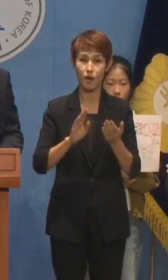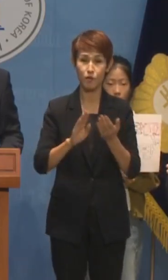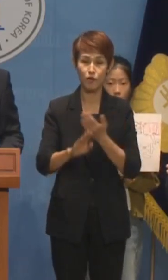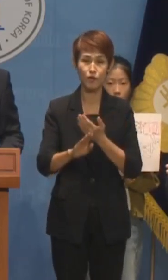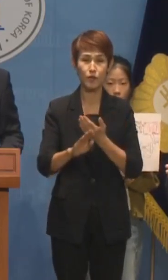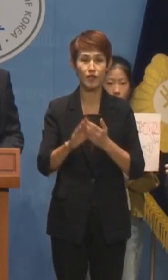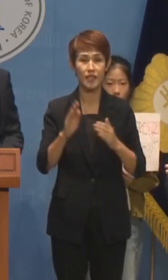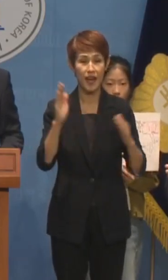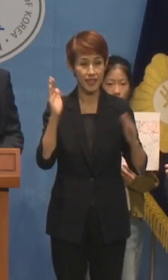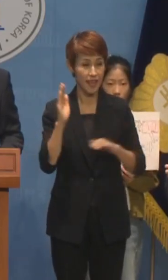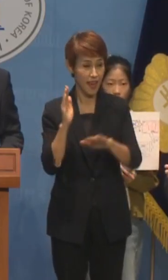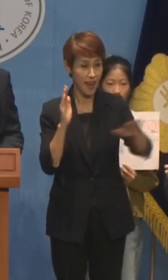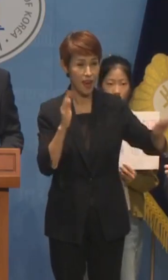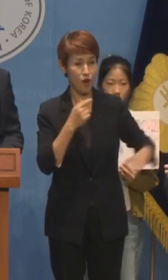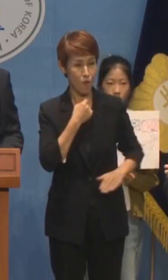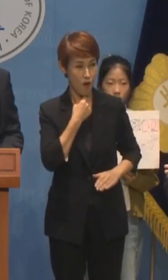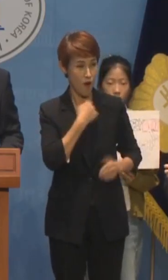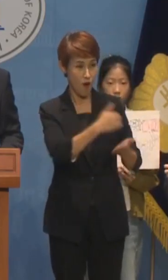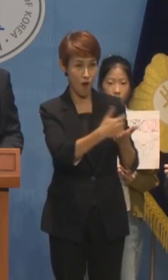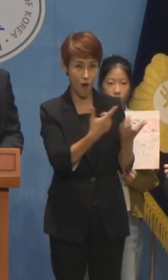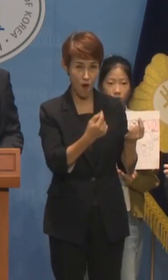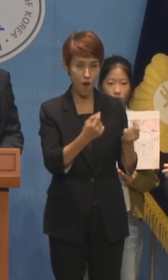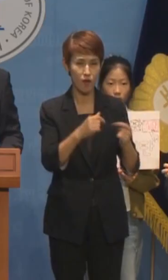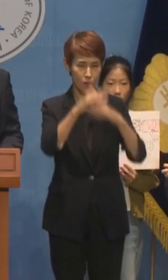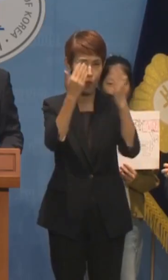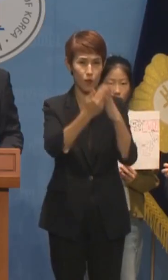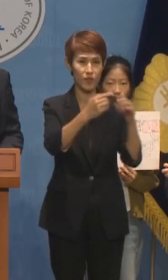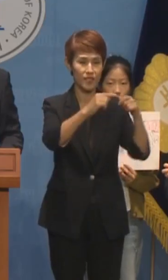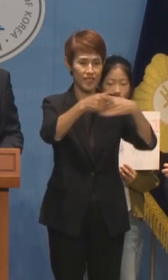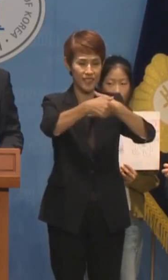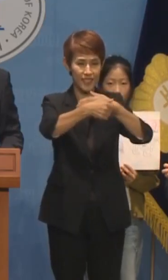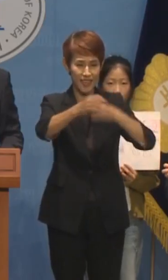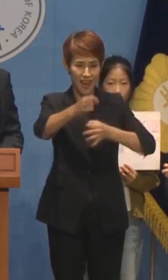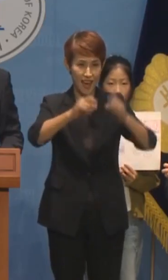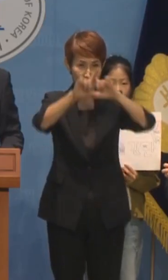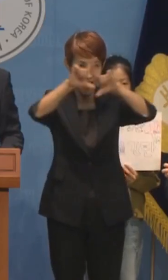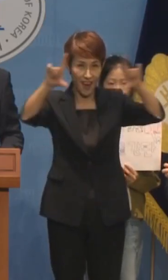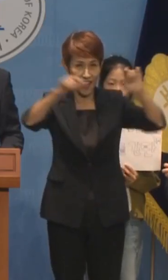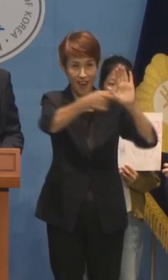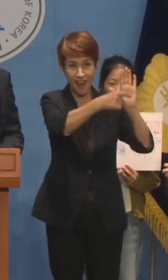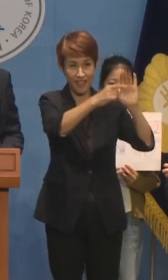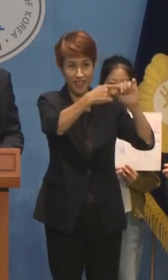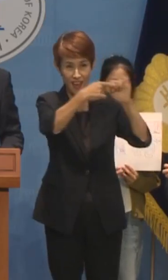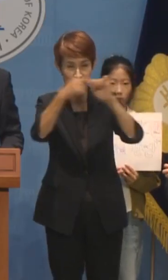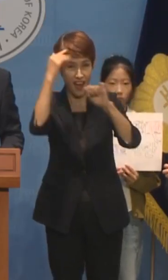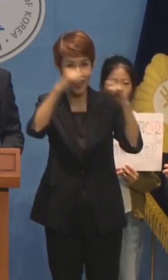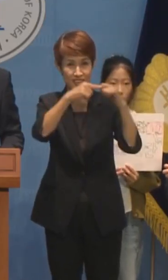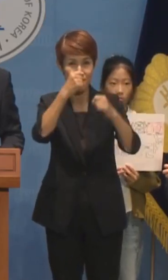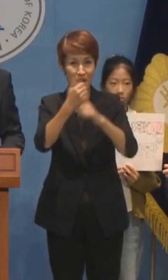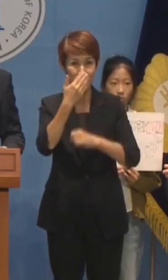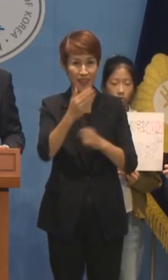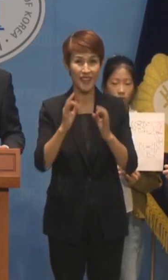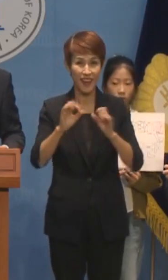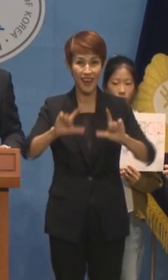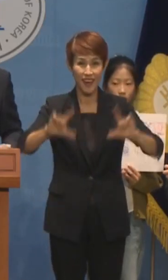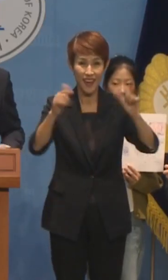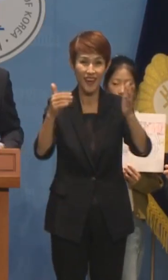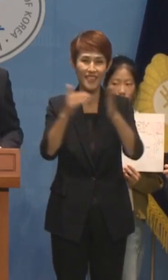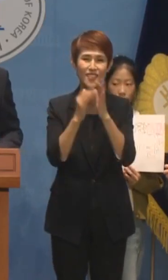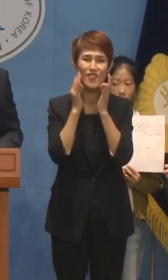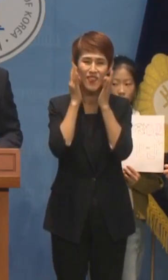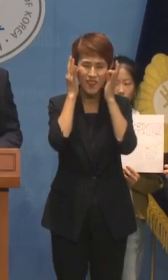초등학생 청원인들의 염원처럼 모든 간판이 한글 간판이 되는 날까지 열심히 노력하겠습니다. 이상으로 기자회견은